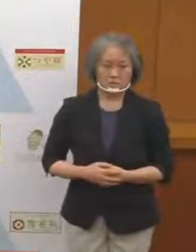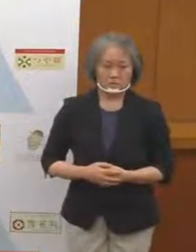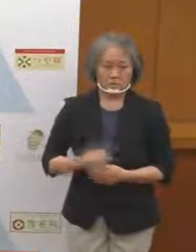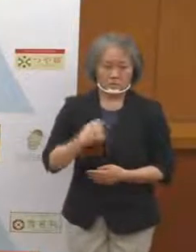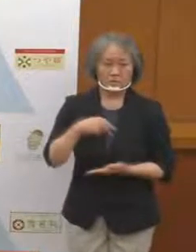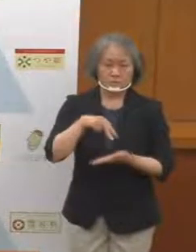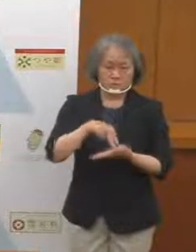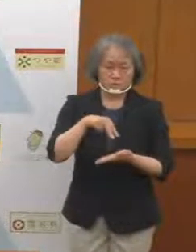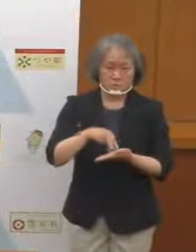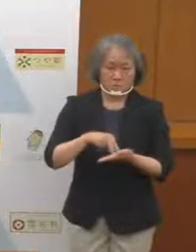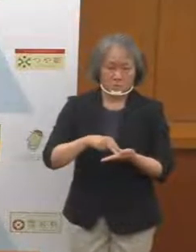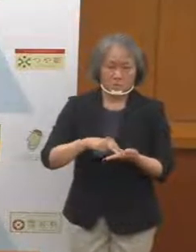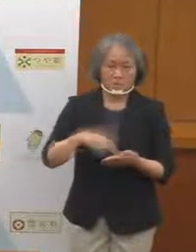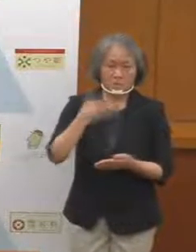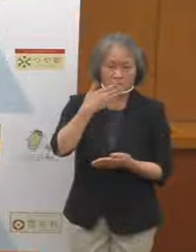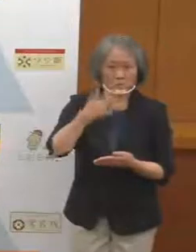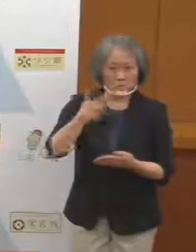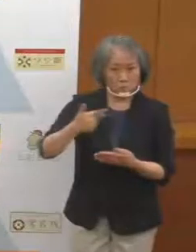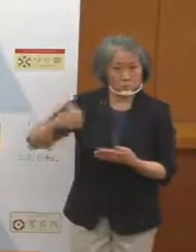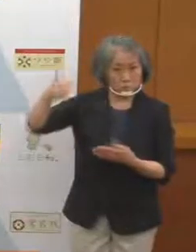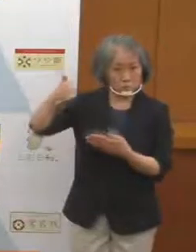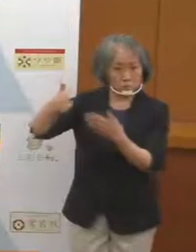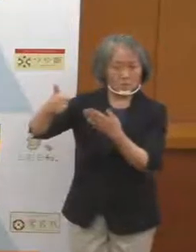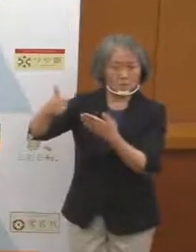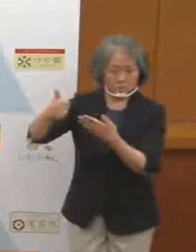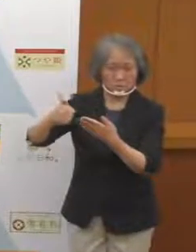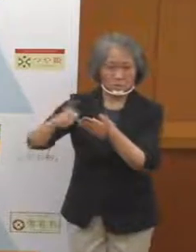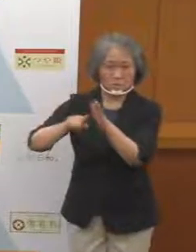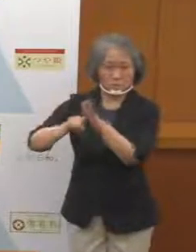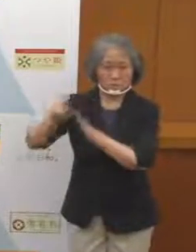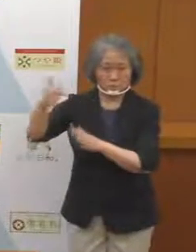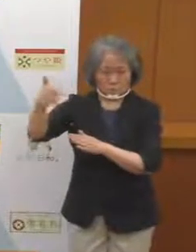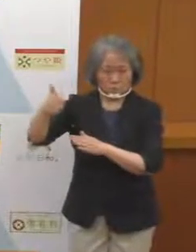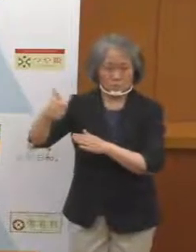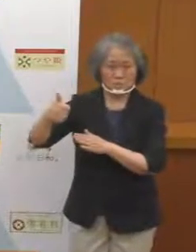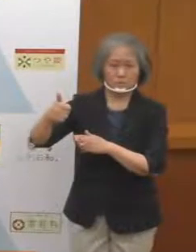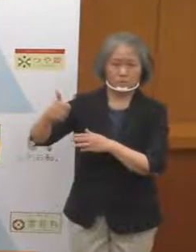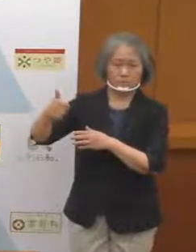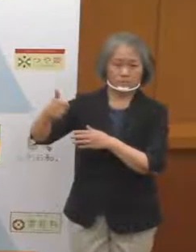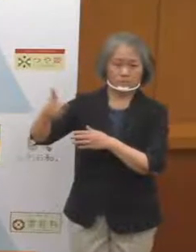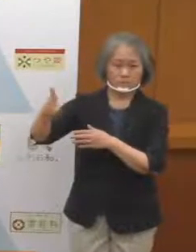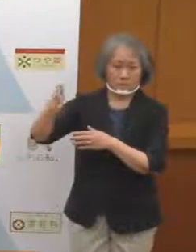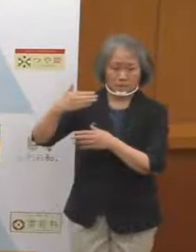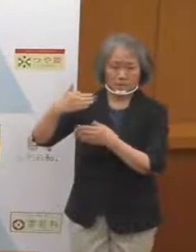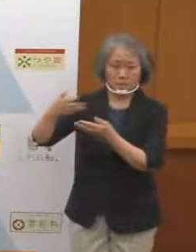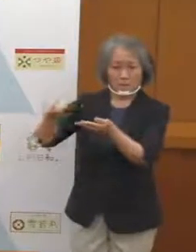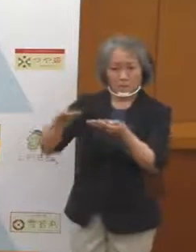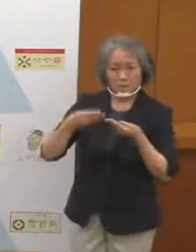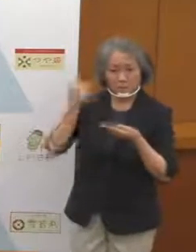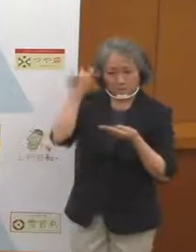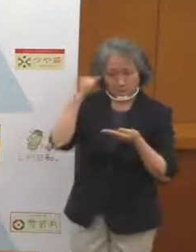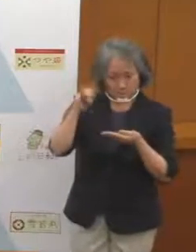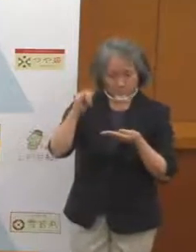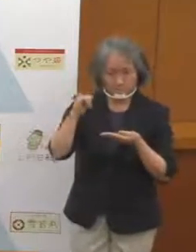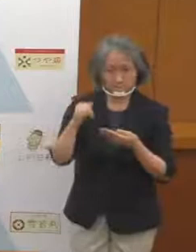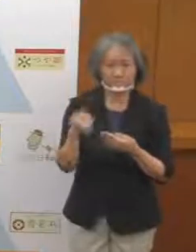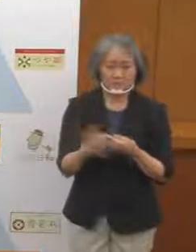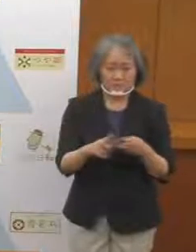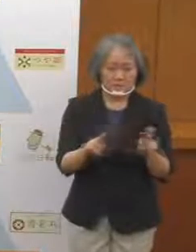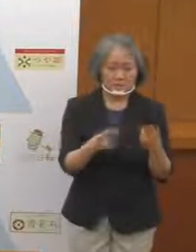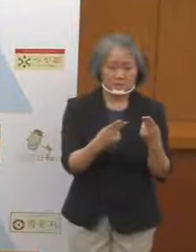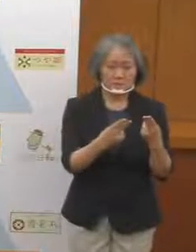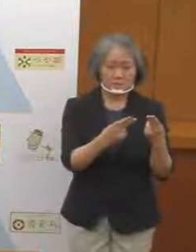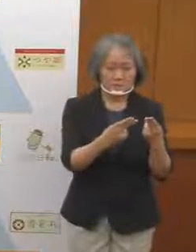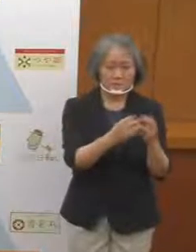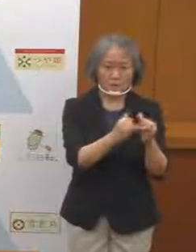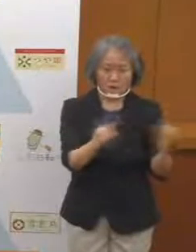しましても佐藤市長さんから市民の代表である佐藤市長さんからお聞きしたご意見そして専門家のご意見